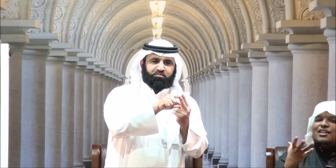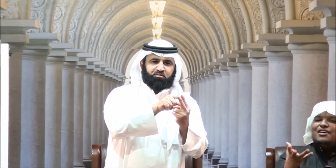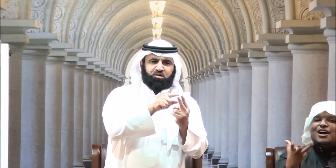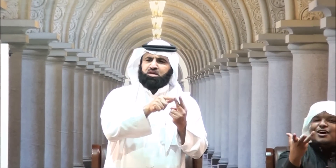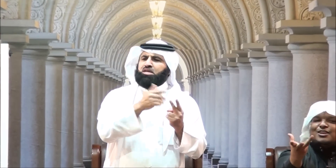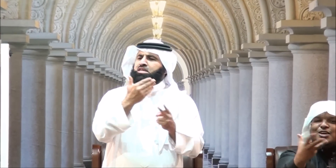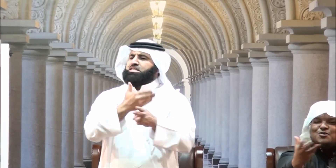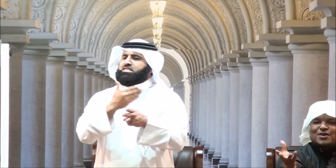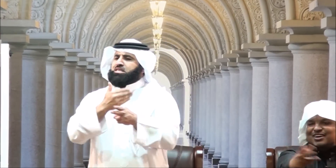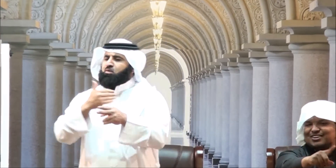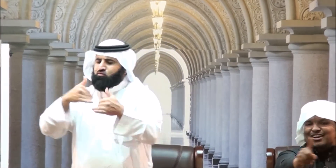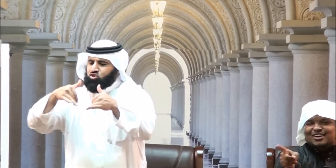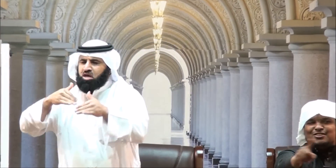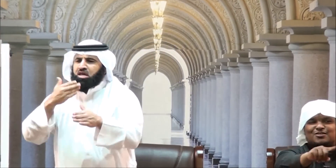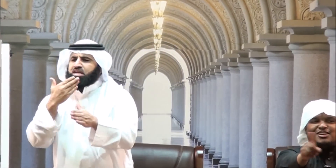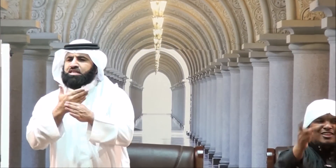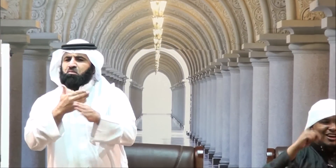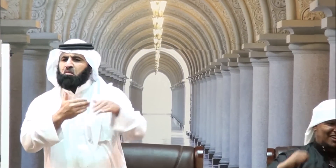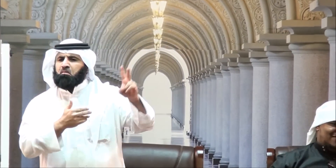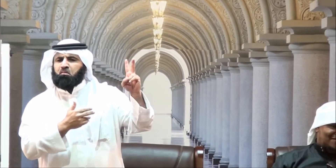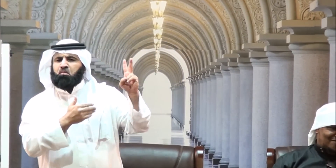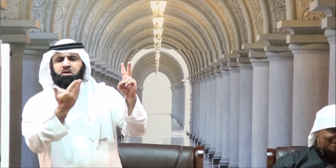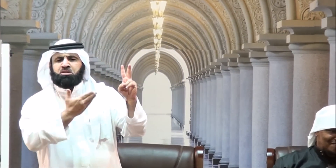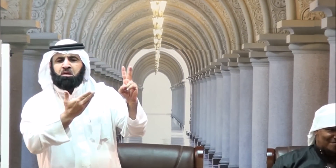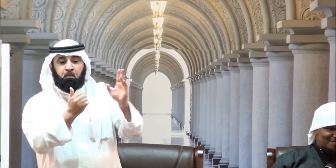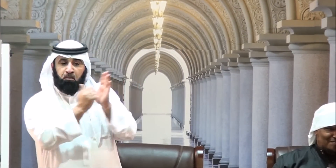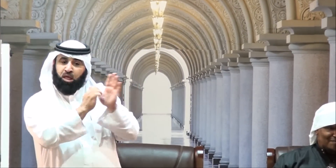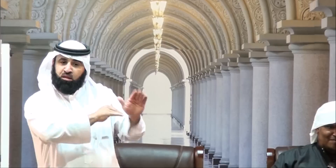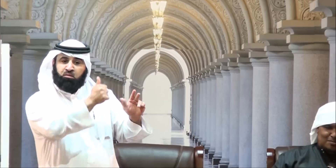ما الذي أخرجكما؟ أنتم ليش طالعين؟